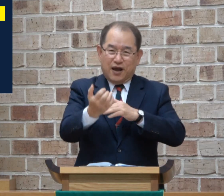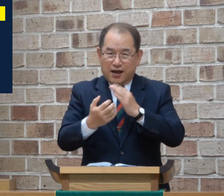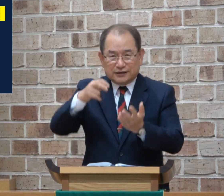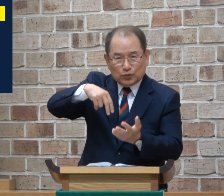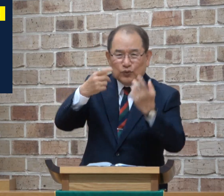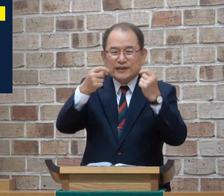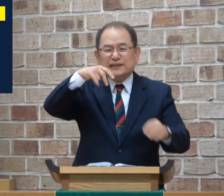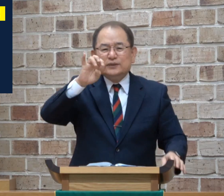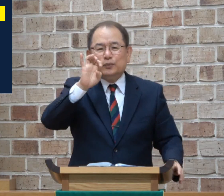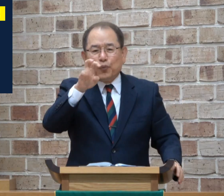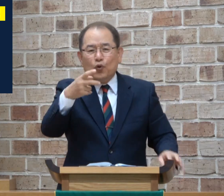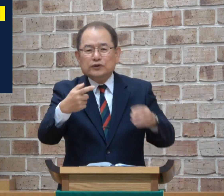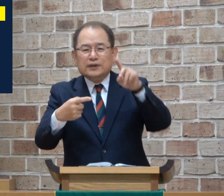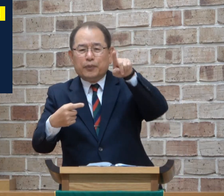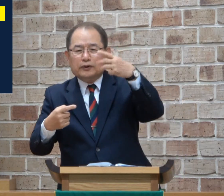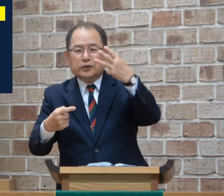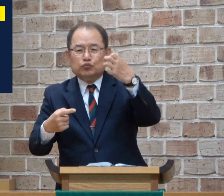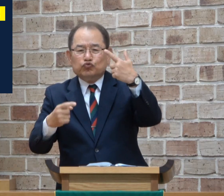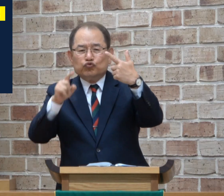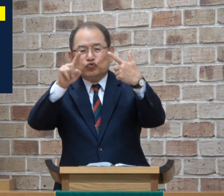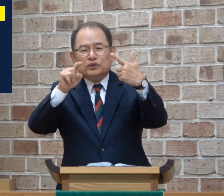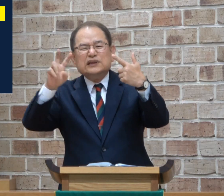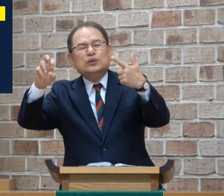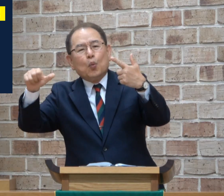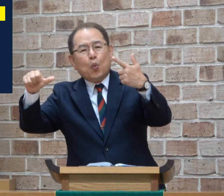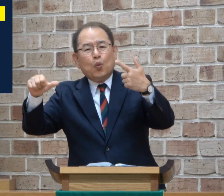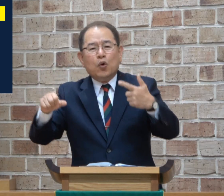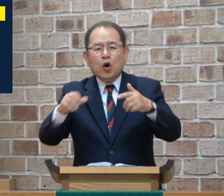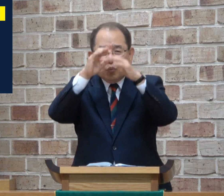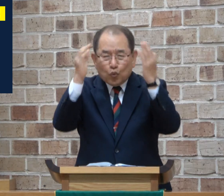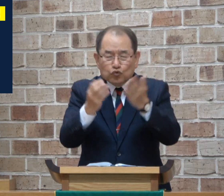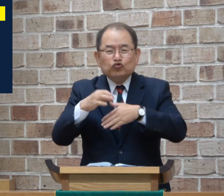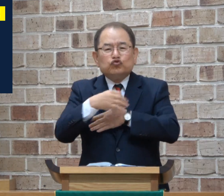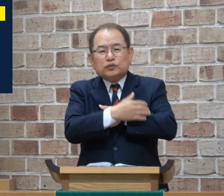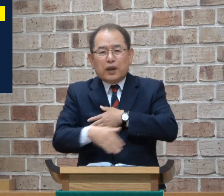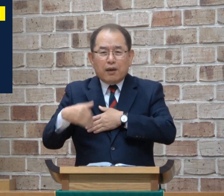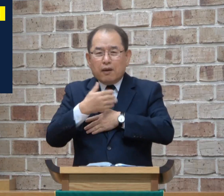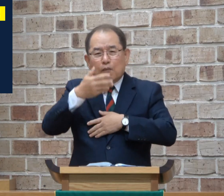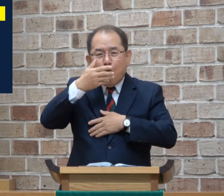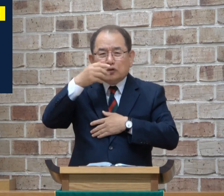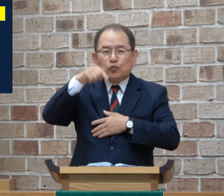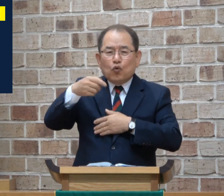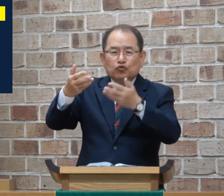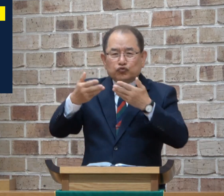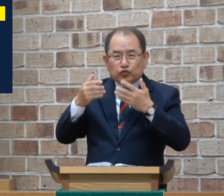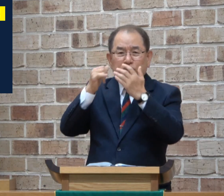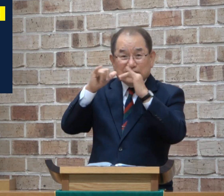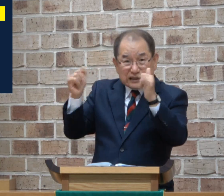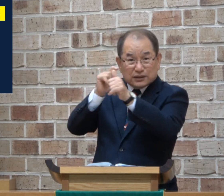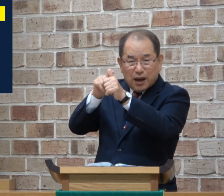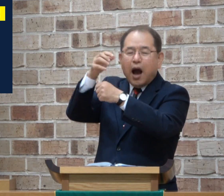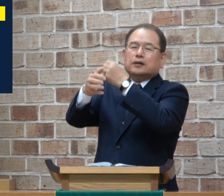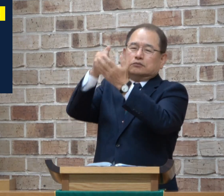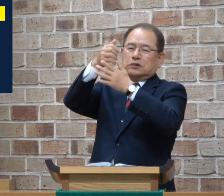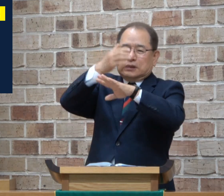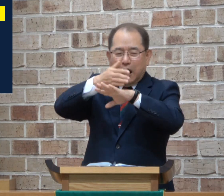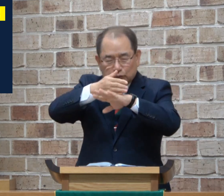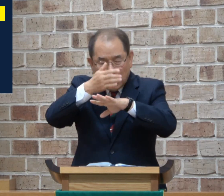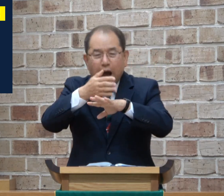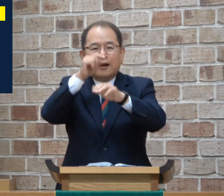136편 25절. 모든 육체에게 먹을 것을 주신 이에게 감사하라. 그 인자하심이